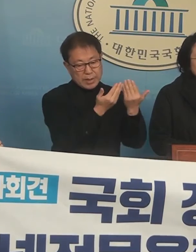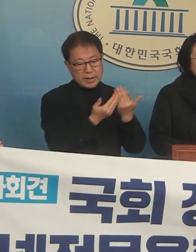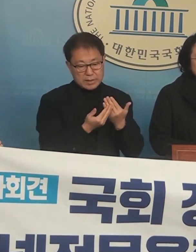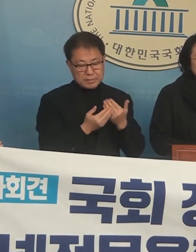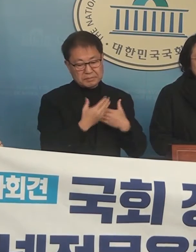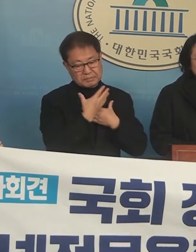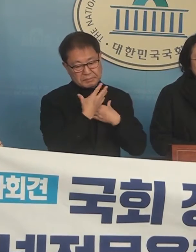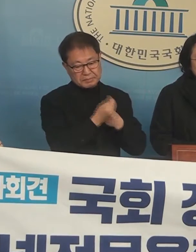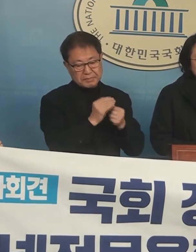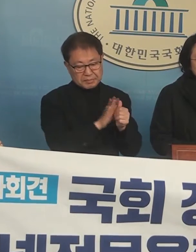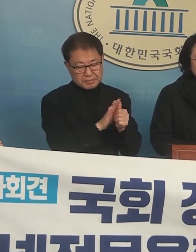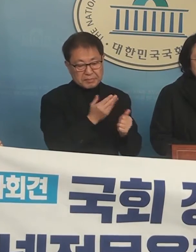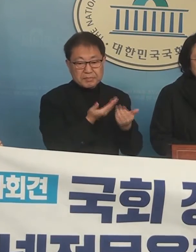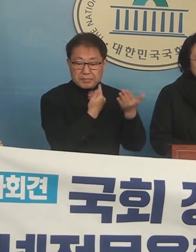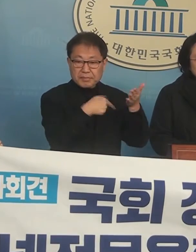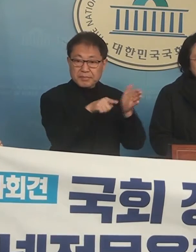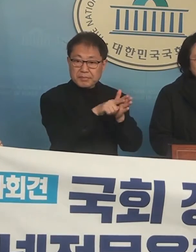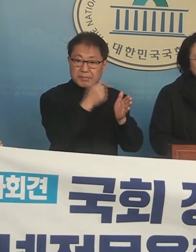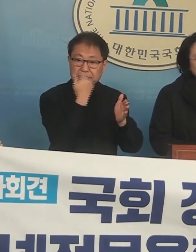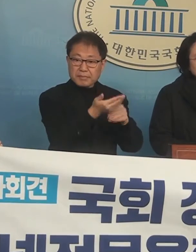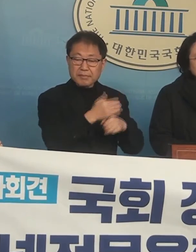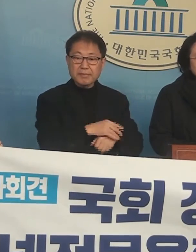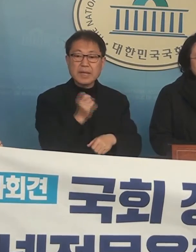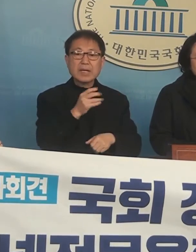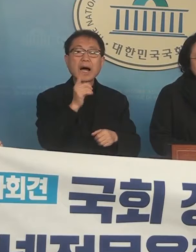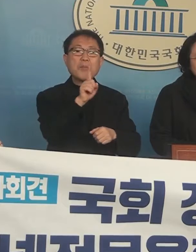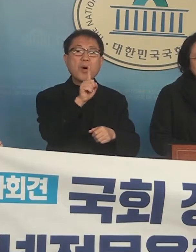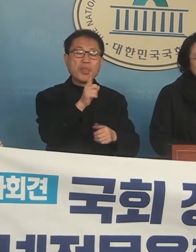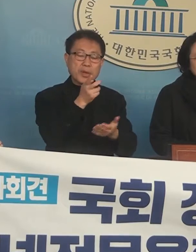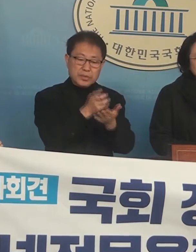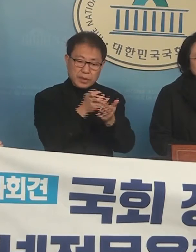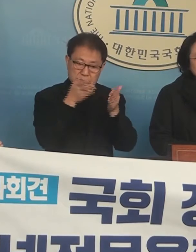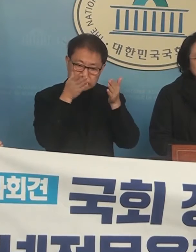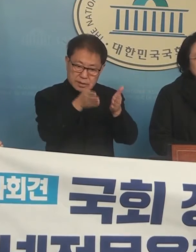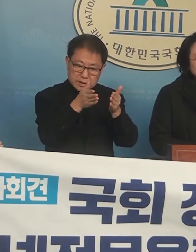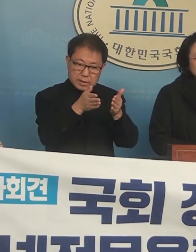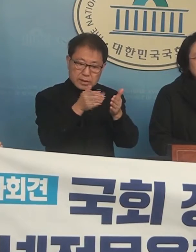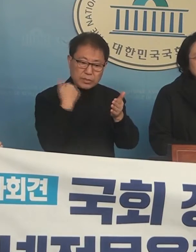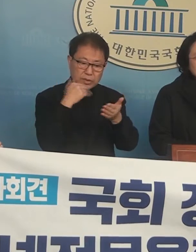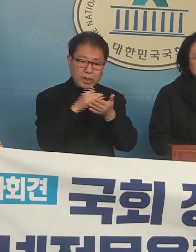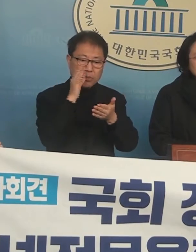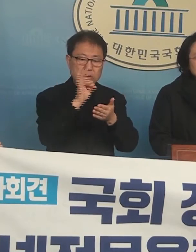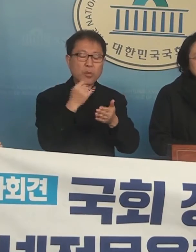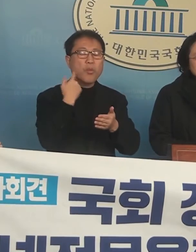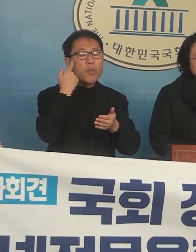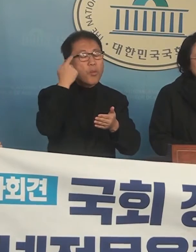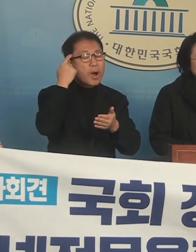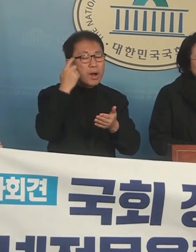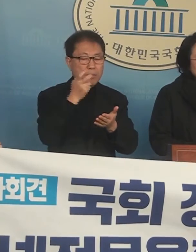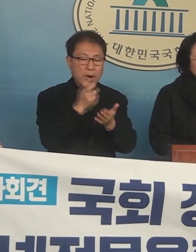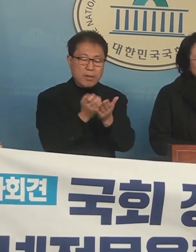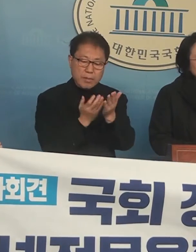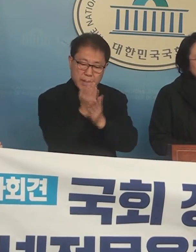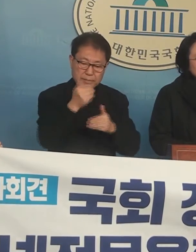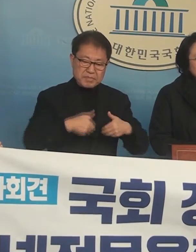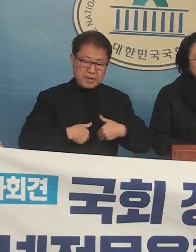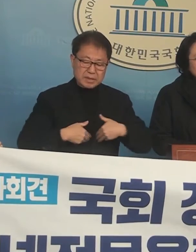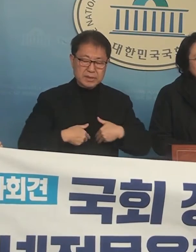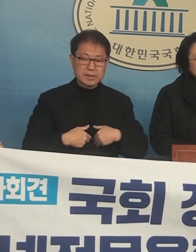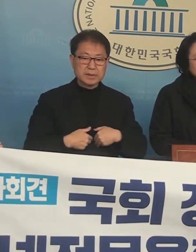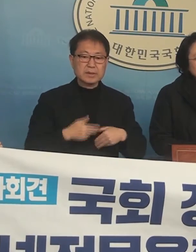기업들이 편하게 해주기 위한 목적인 것입니까? 다시 한번 정책의 방향을 되돌아보시고 이 법이 왜 필요한지